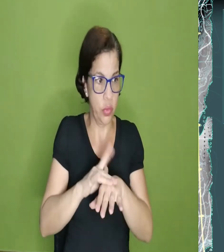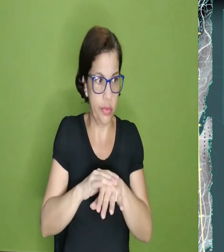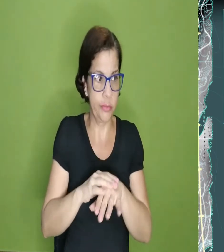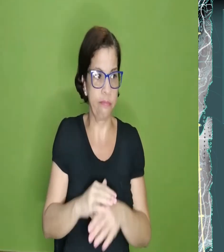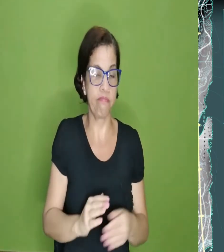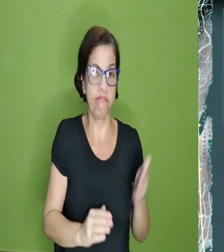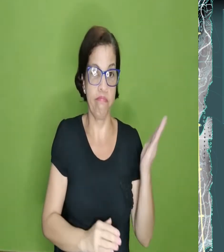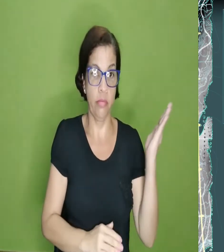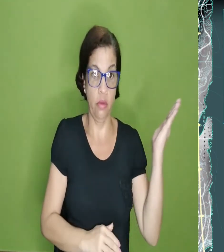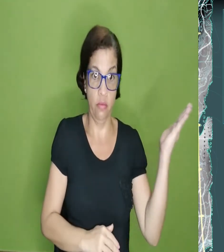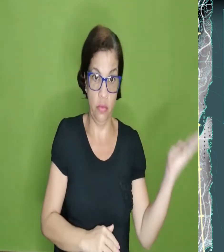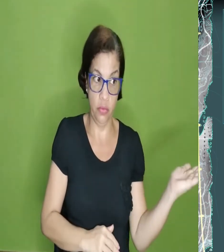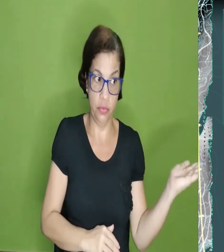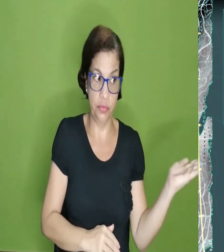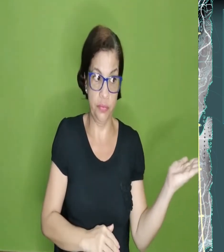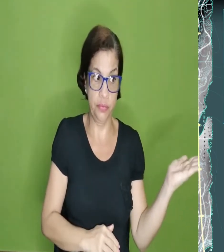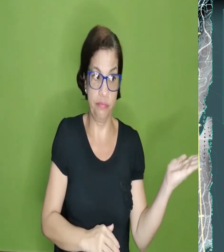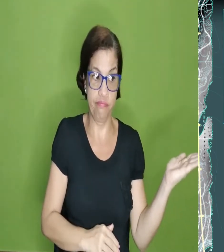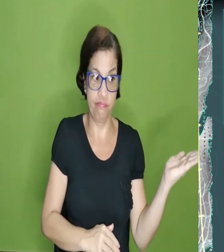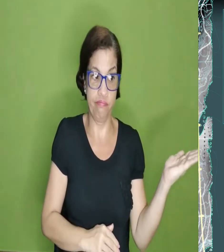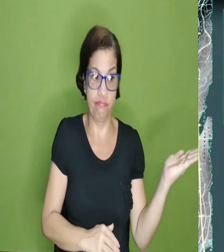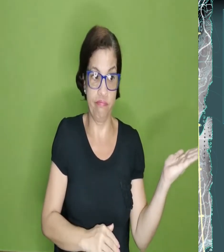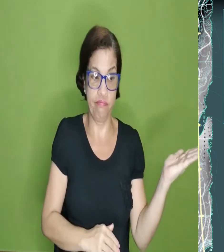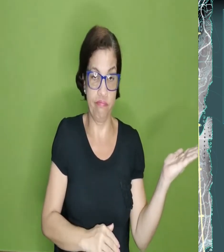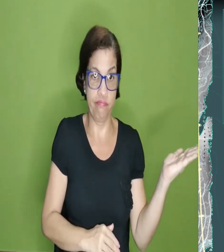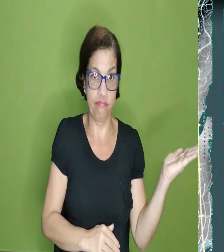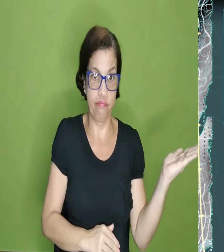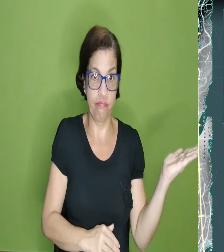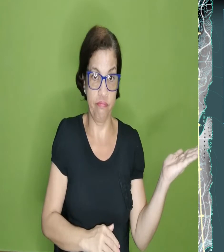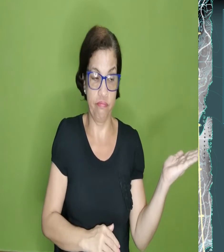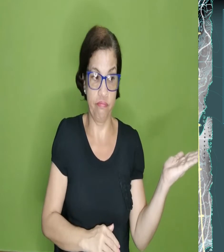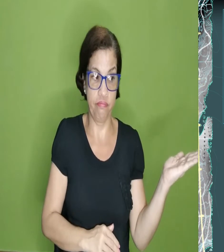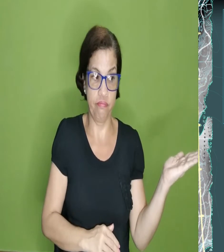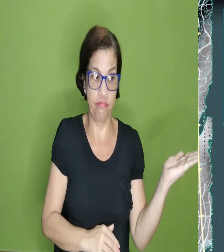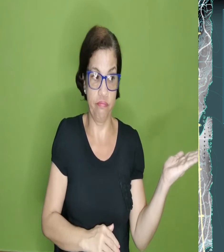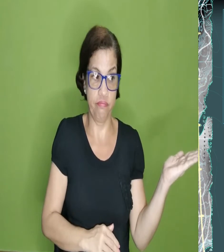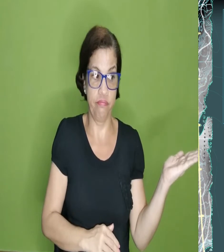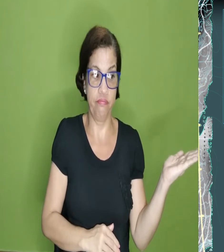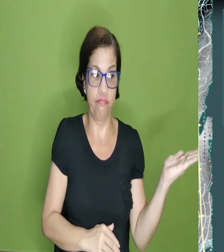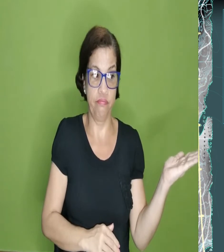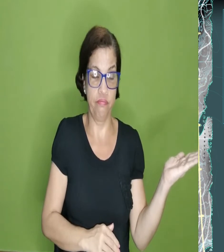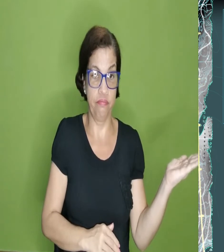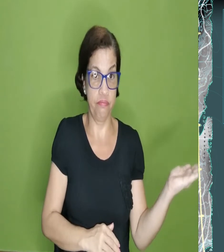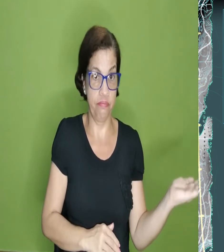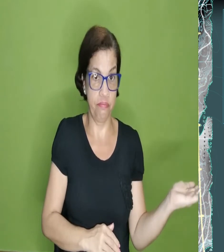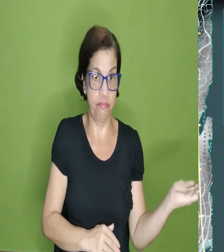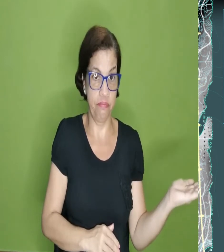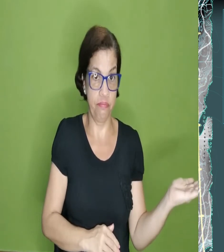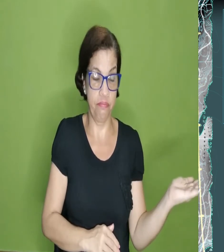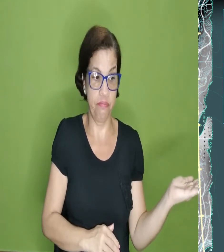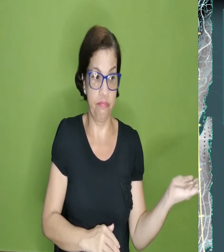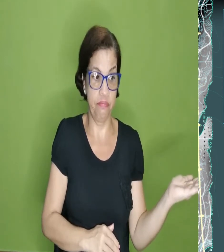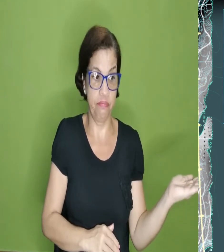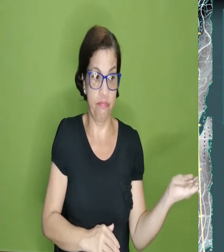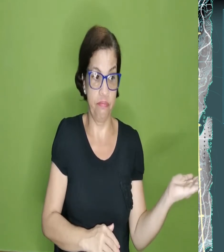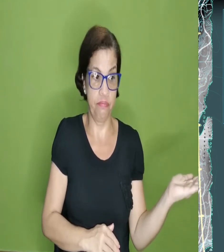A fenilcetonúria é a manifestação clínica mais comum no metabolismo de aminoácidos. A sua causa é uma